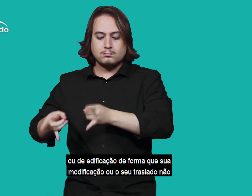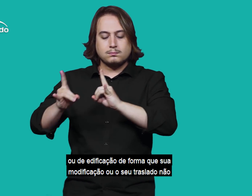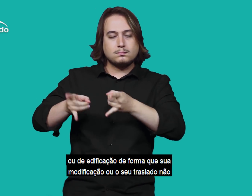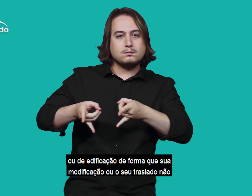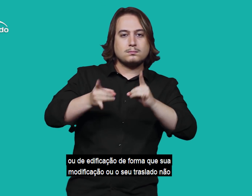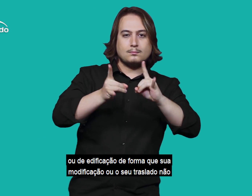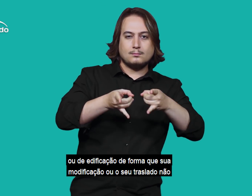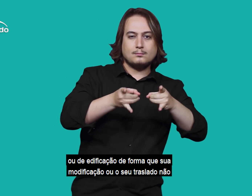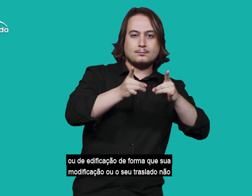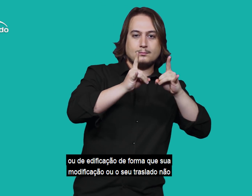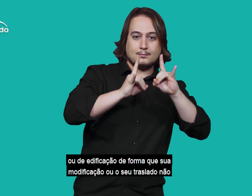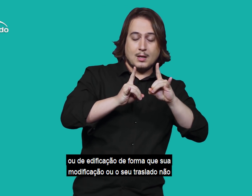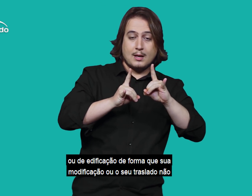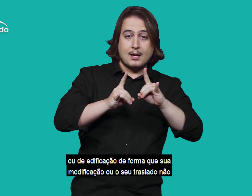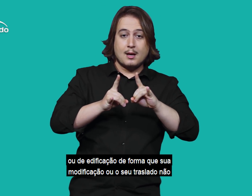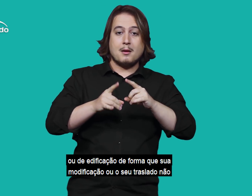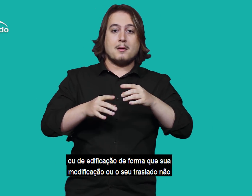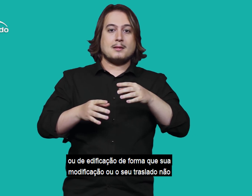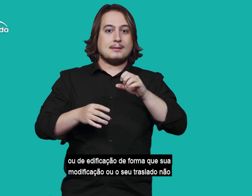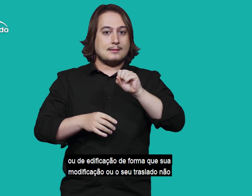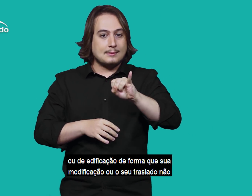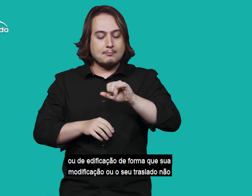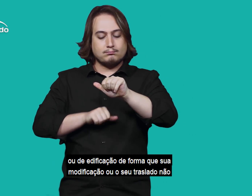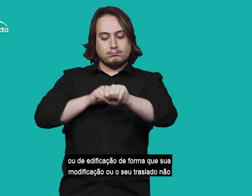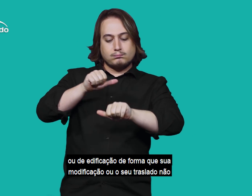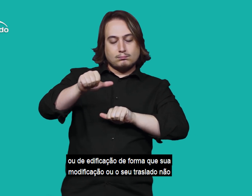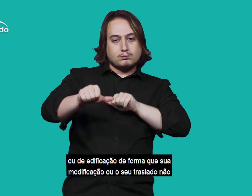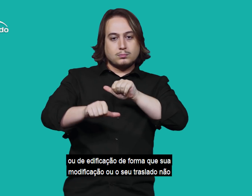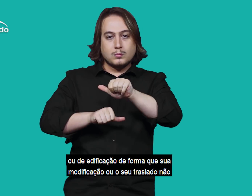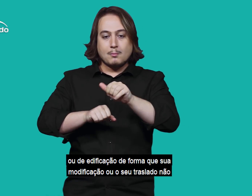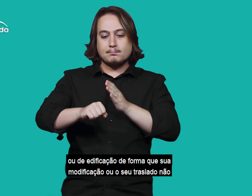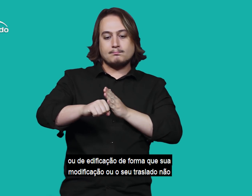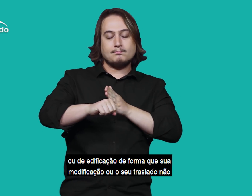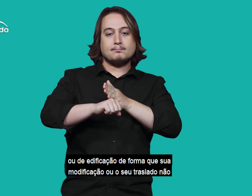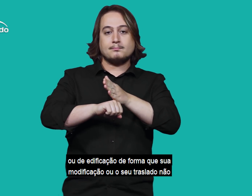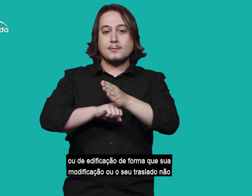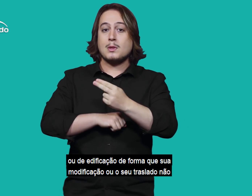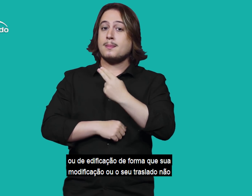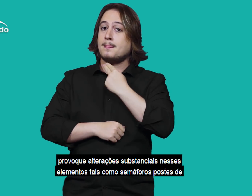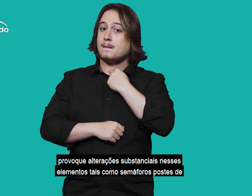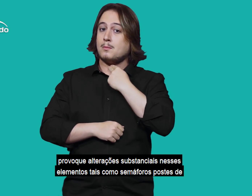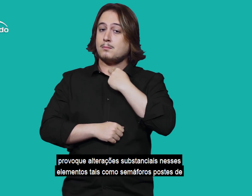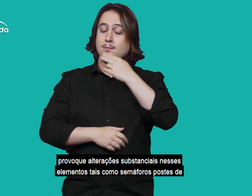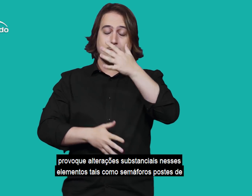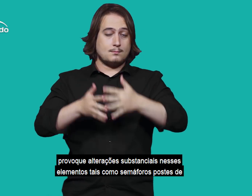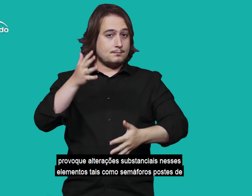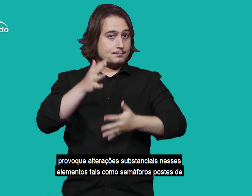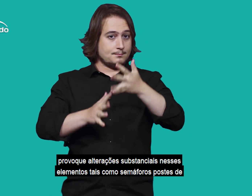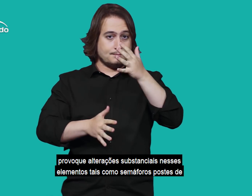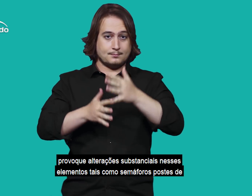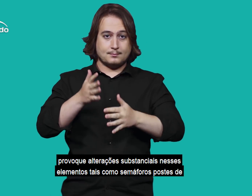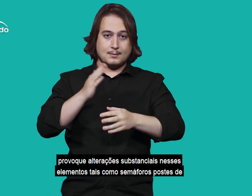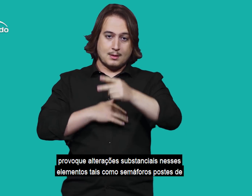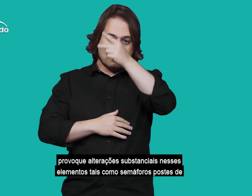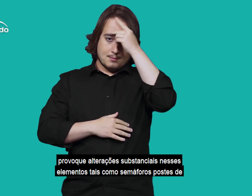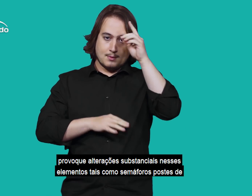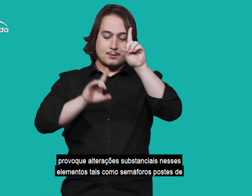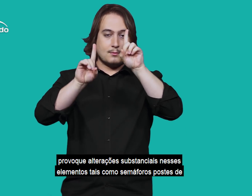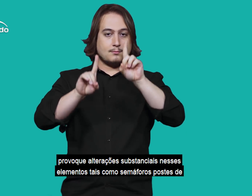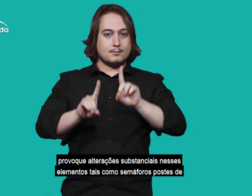de forma que sua modificação ou o seu traslado não provoque alterações substanciais nesses